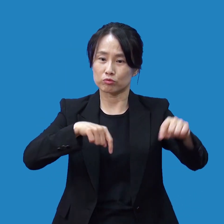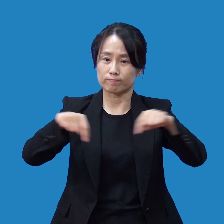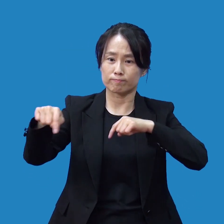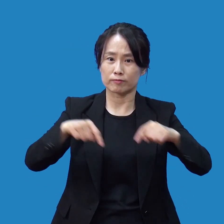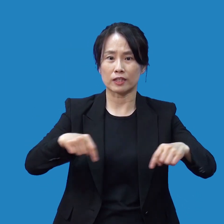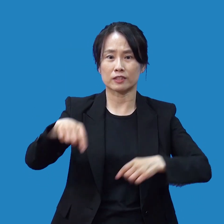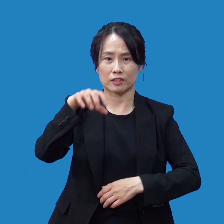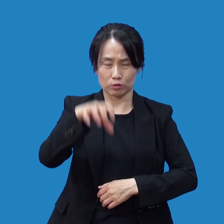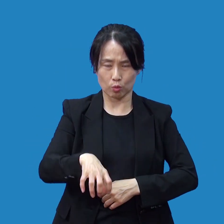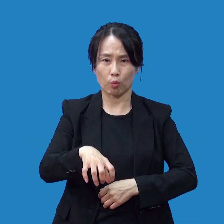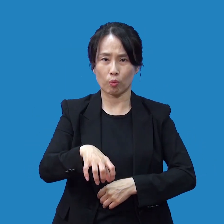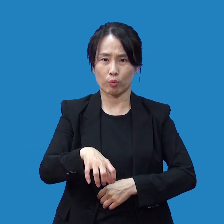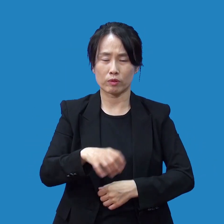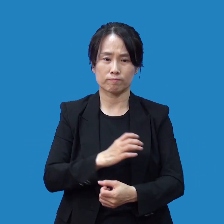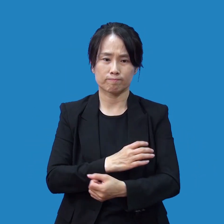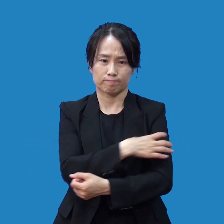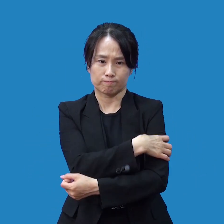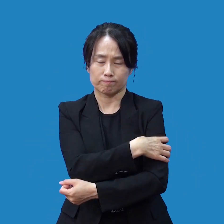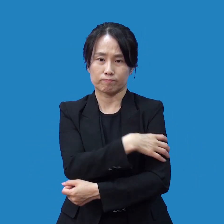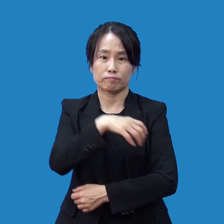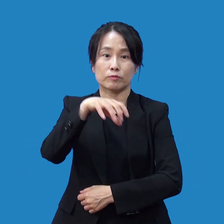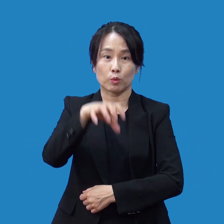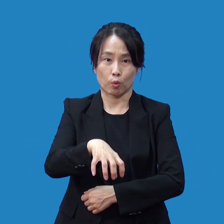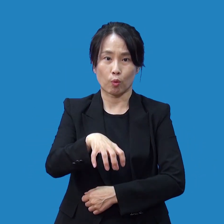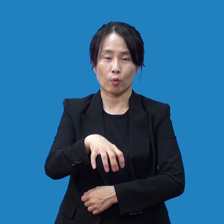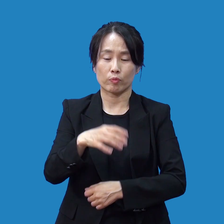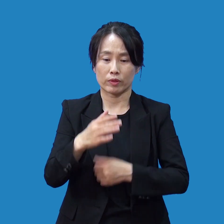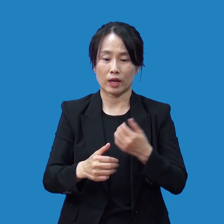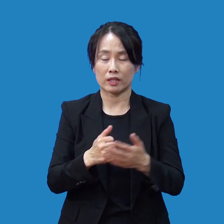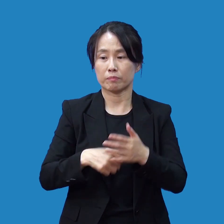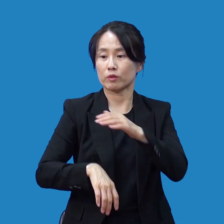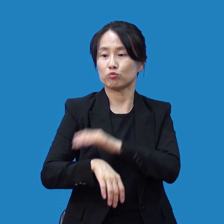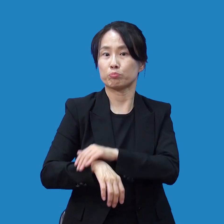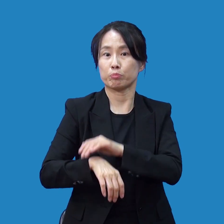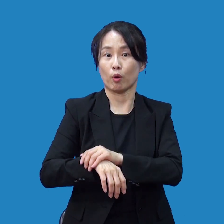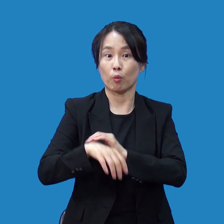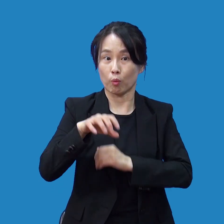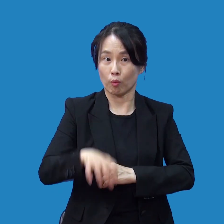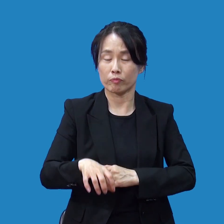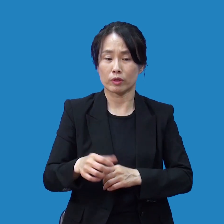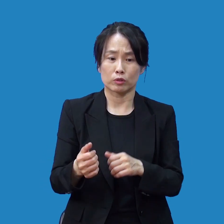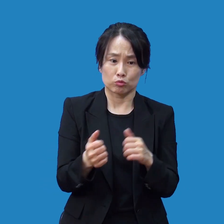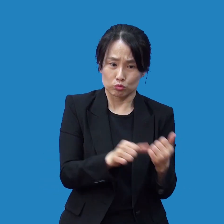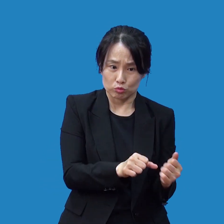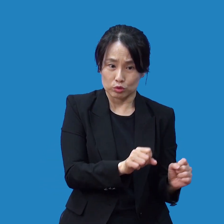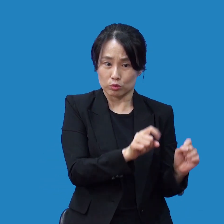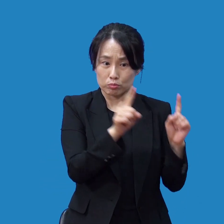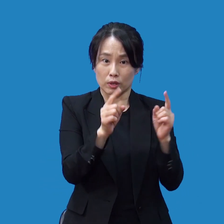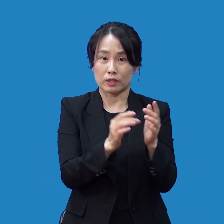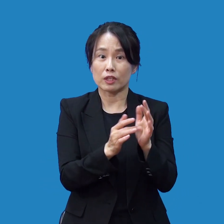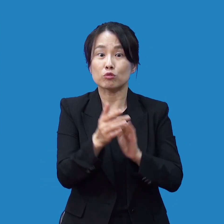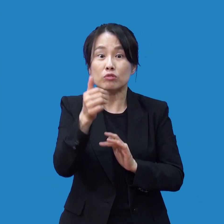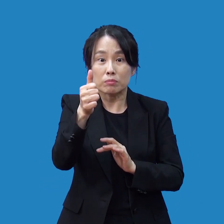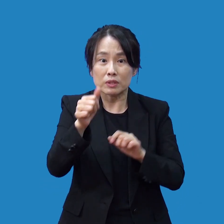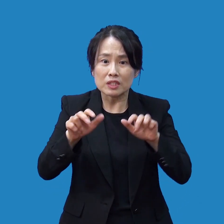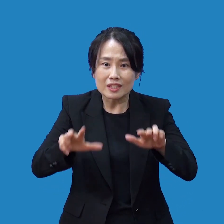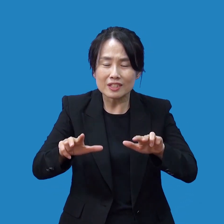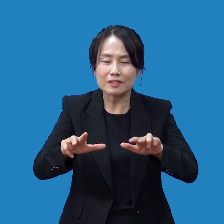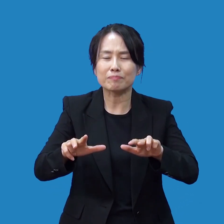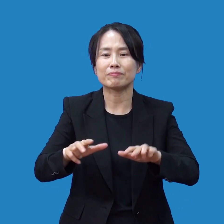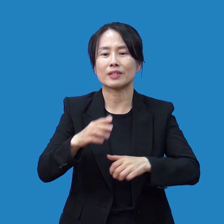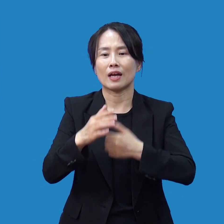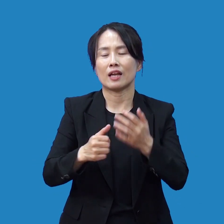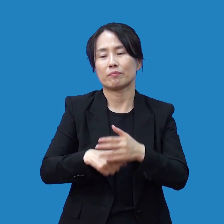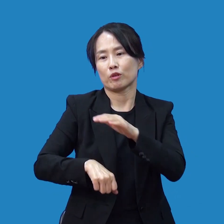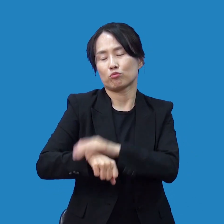권력의 실세입니다. 죽으시고 부활하신 예수님께서 하나님 우편에서 온 우주를 통치하시는